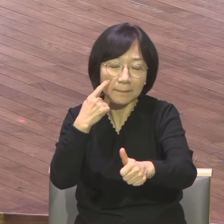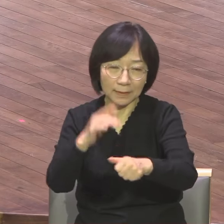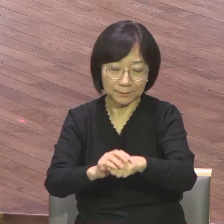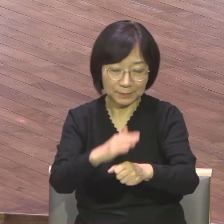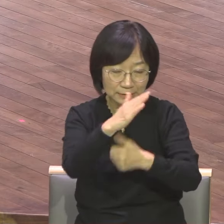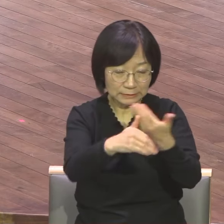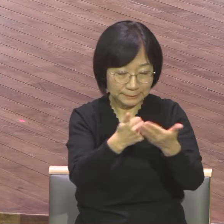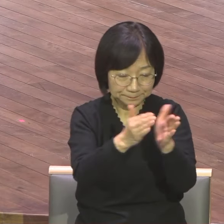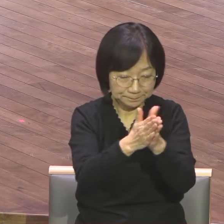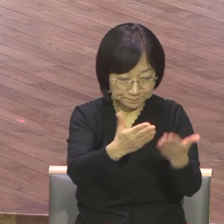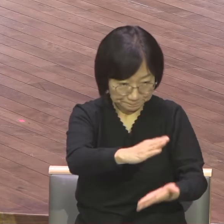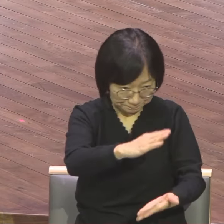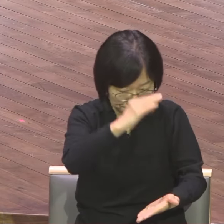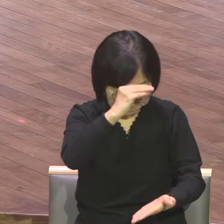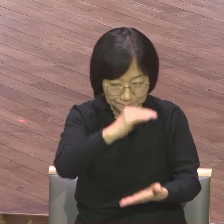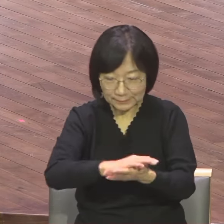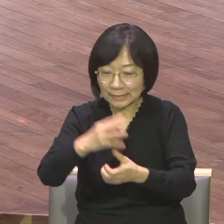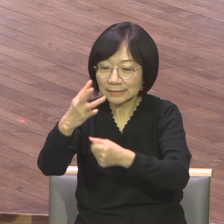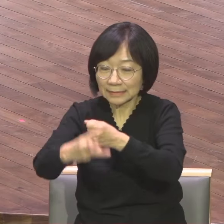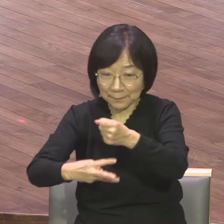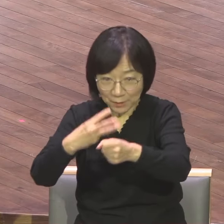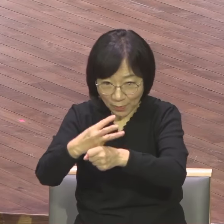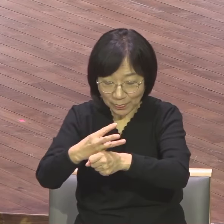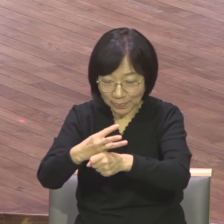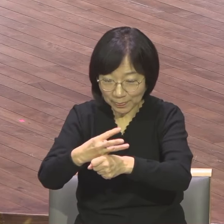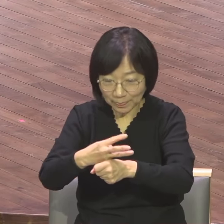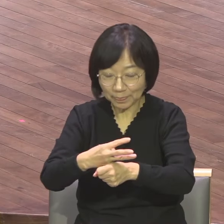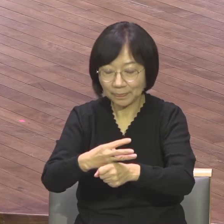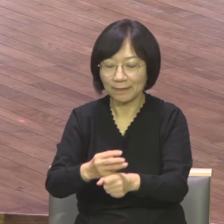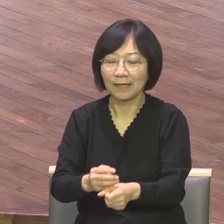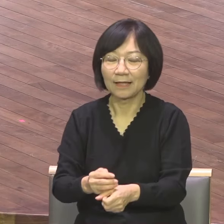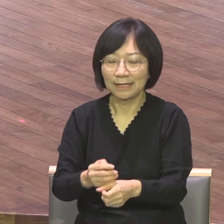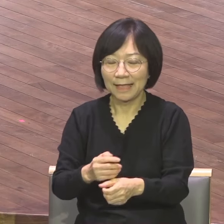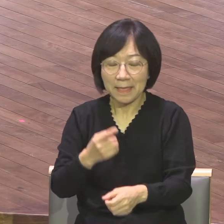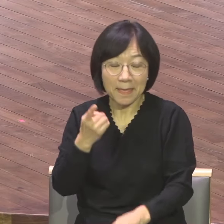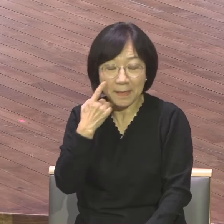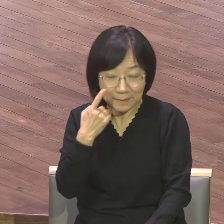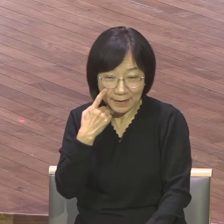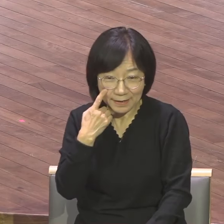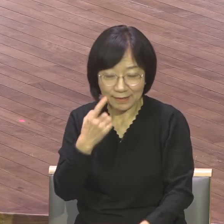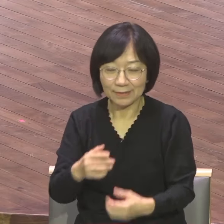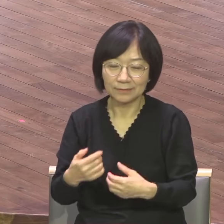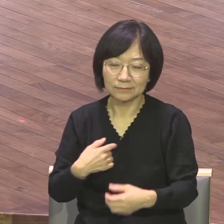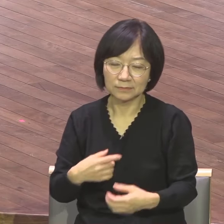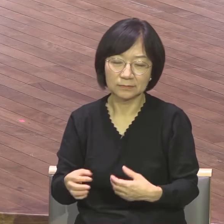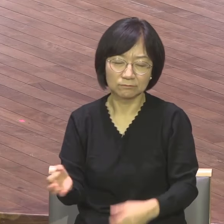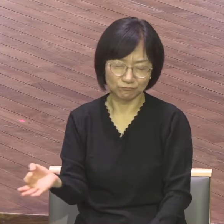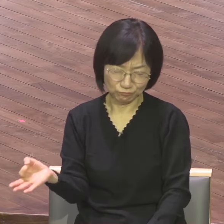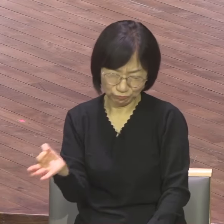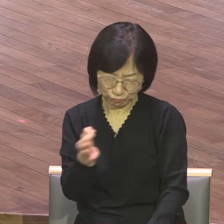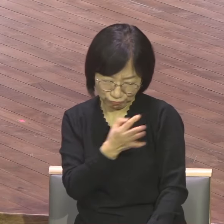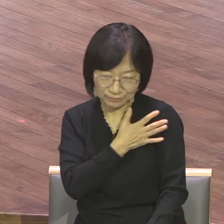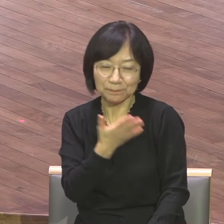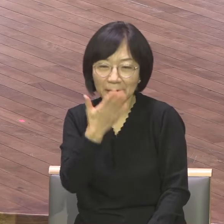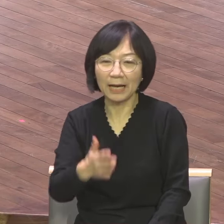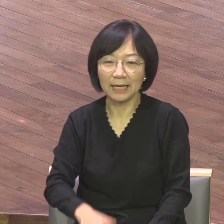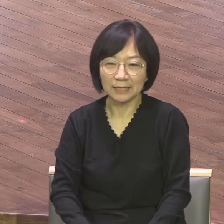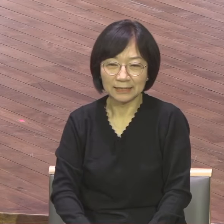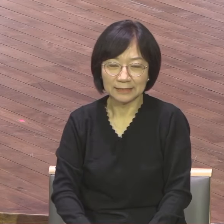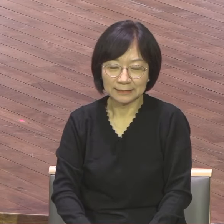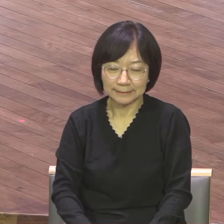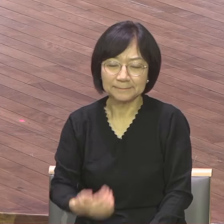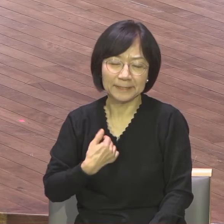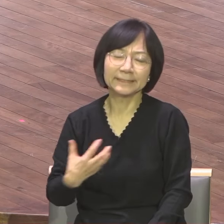성경대로 그대로 해봐라. 하나님이 3년 너 축복 하나 안 하나 내가 책임질게 그러더라고. 나 그거 잊을